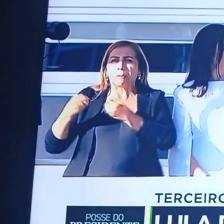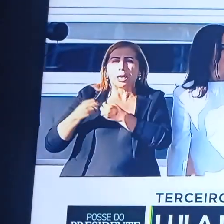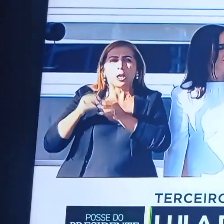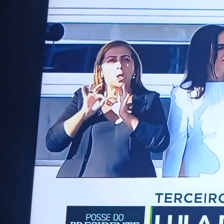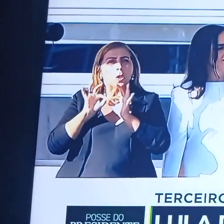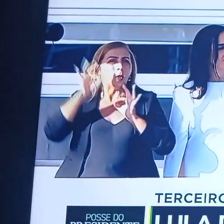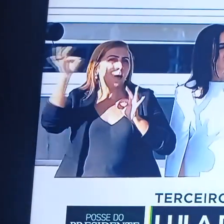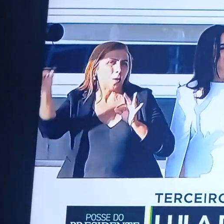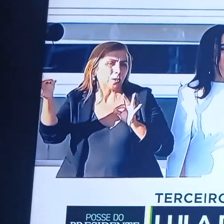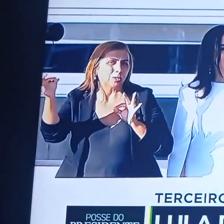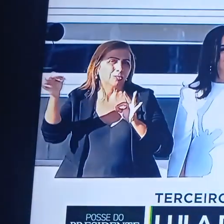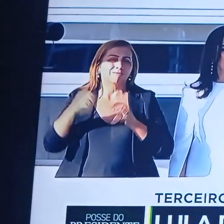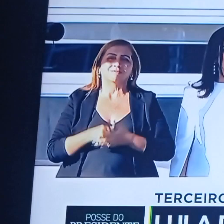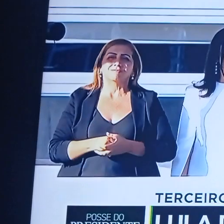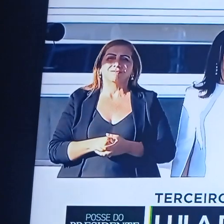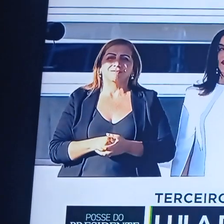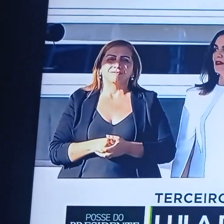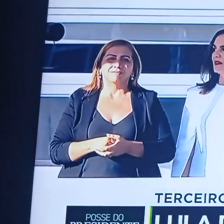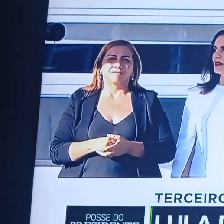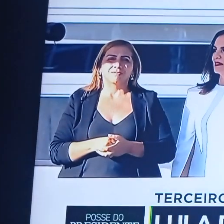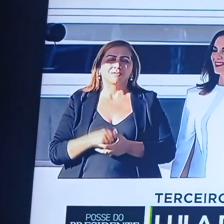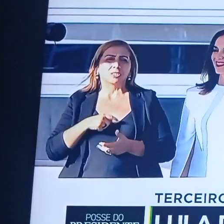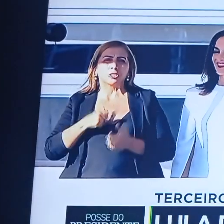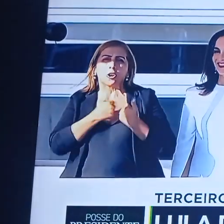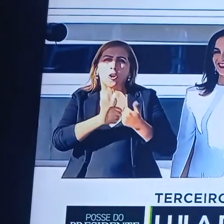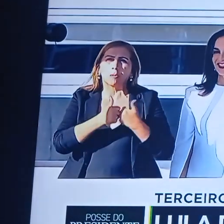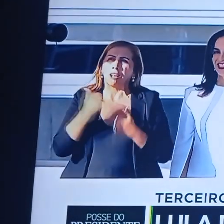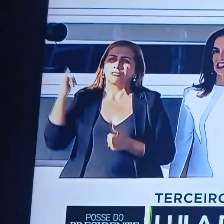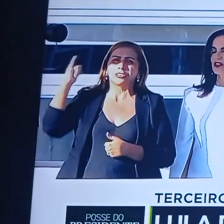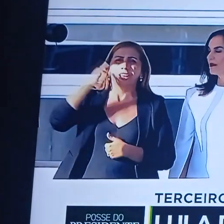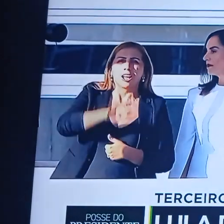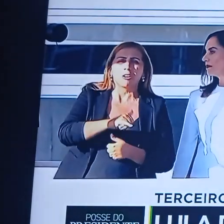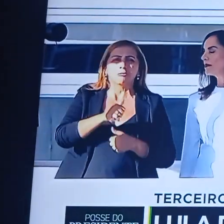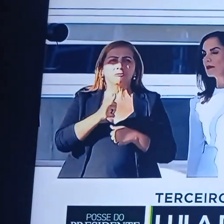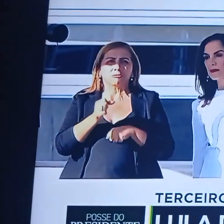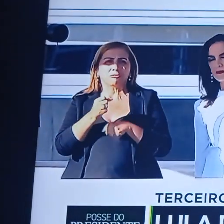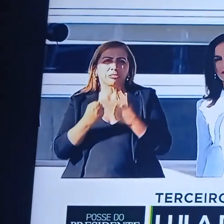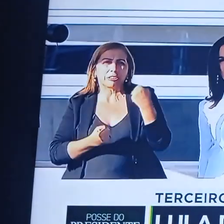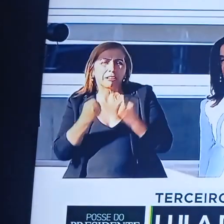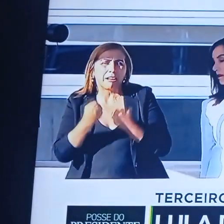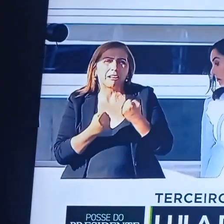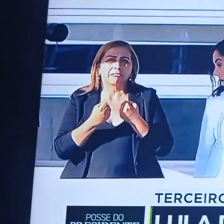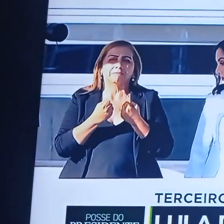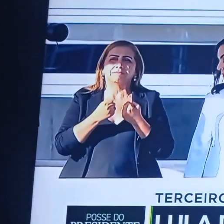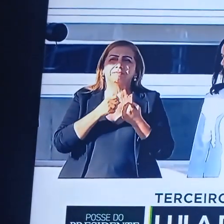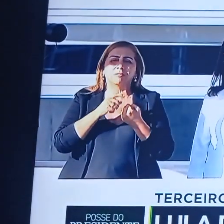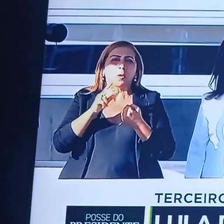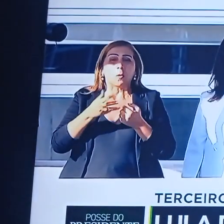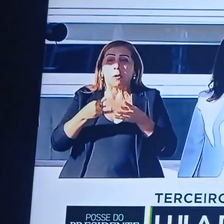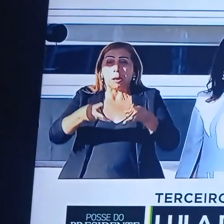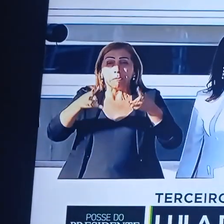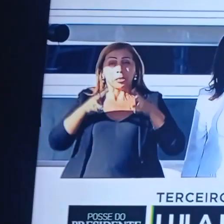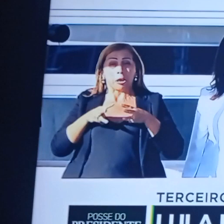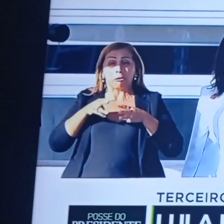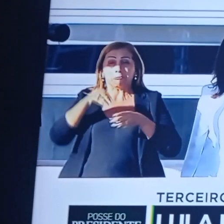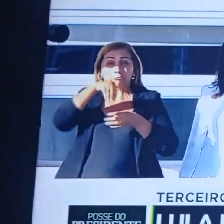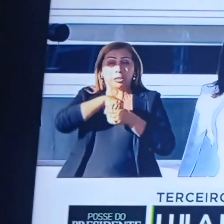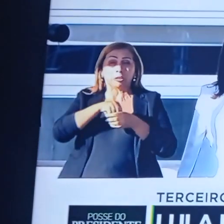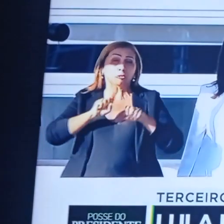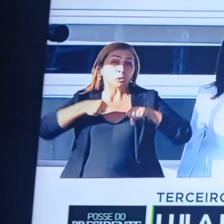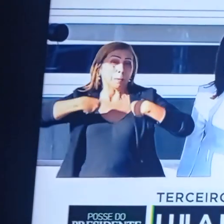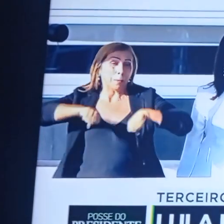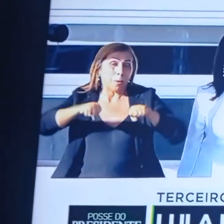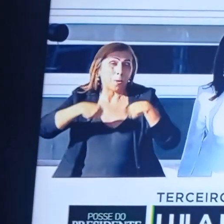longe, de avião, de ônibus, de carro ou na boleia de um caminhão, de